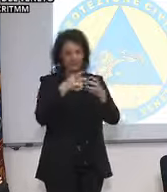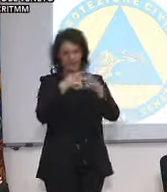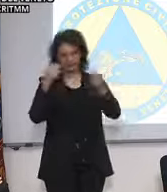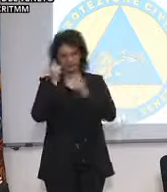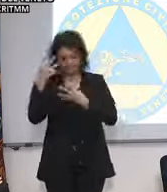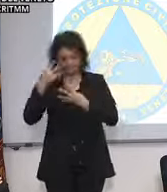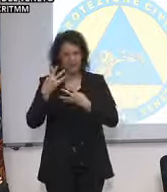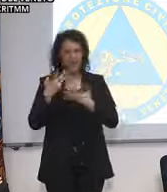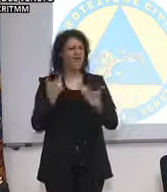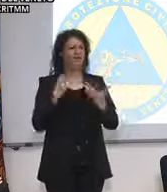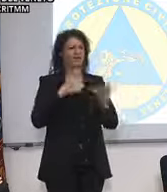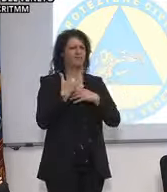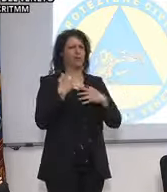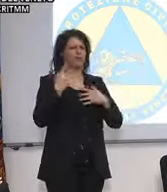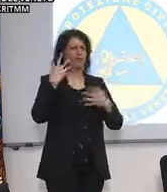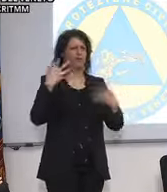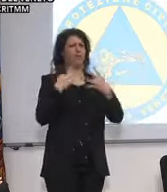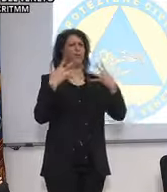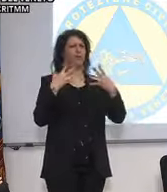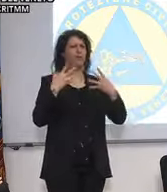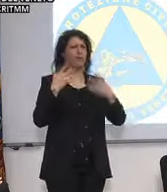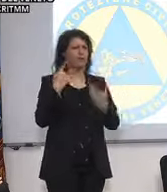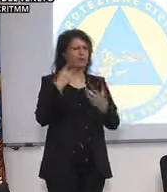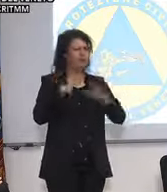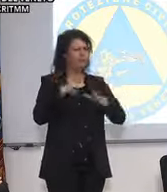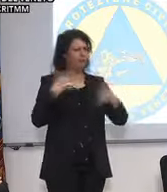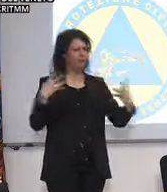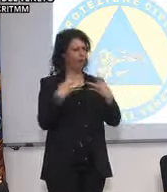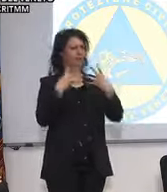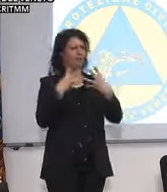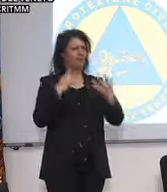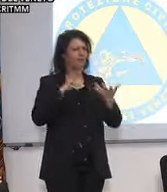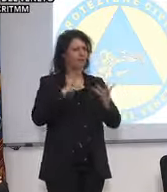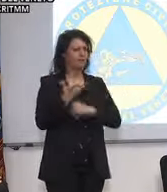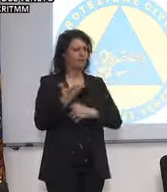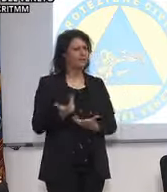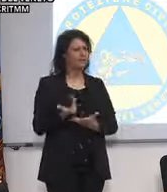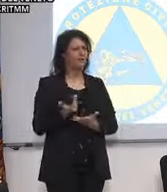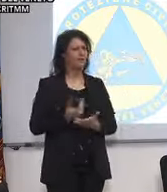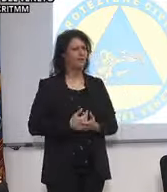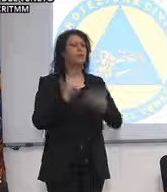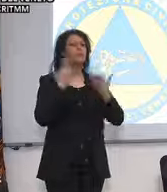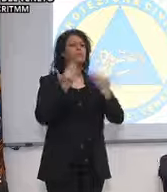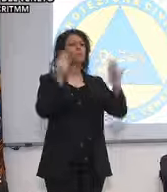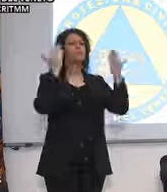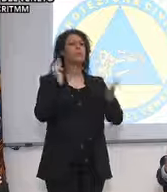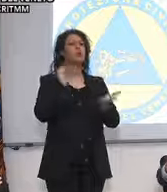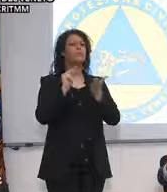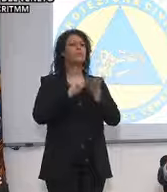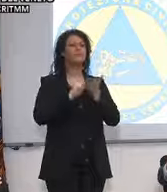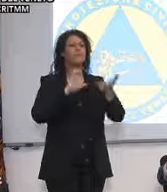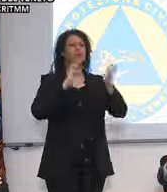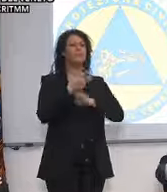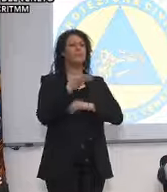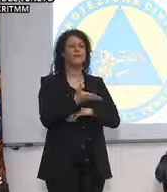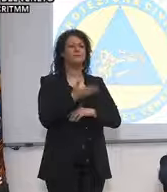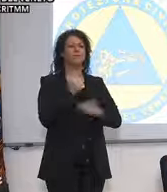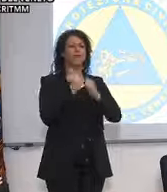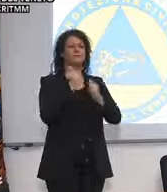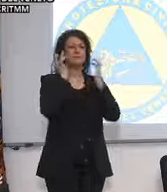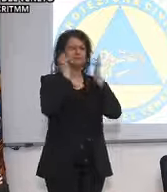incagli. Non possiamo regolamentare tutto ed è purtroppo l'ufficio complicazioni e affari semplici che torna fuori,